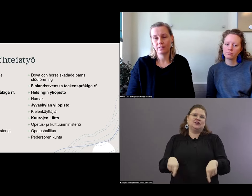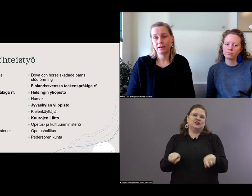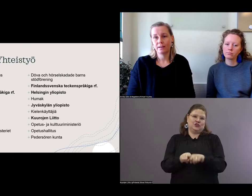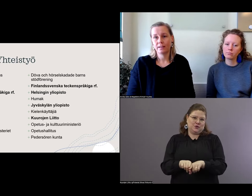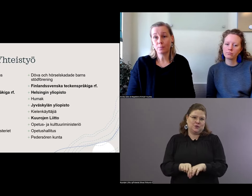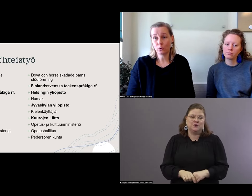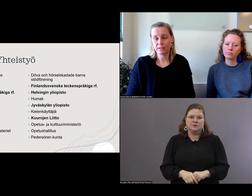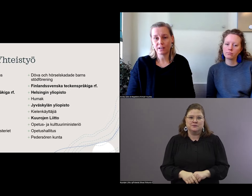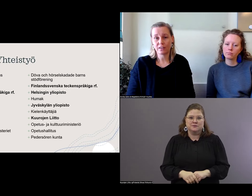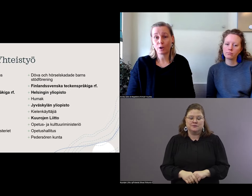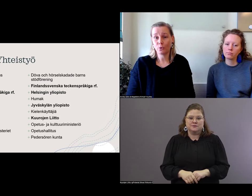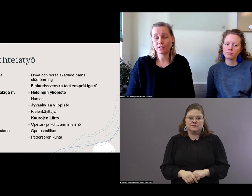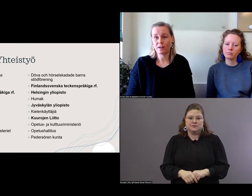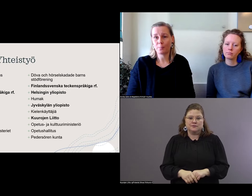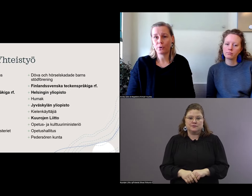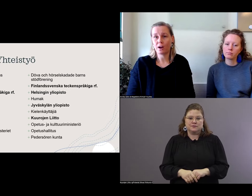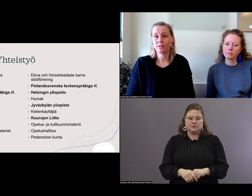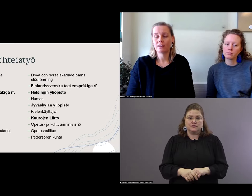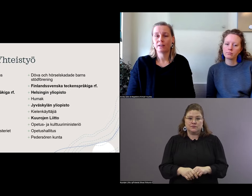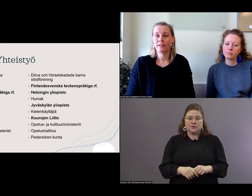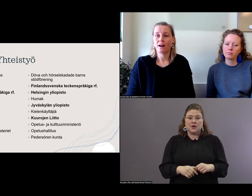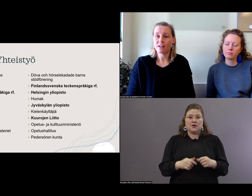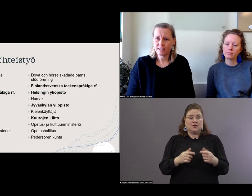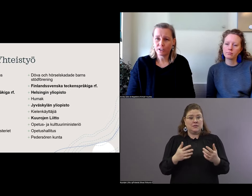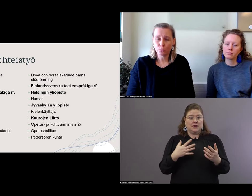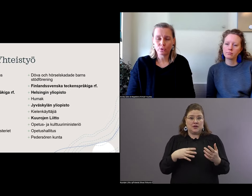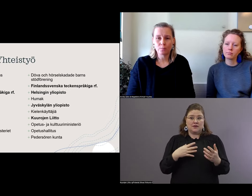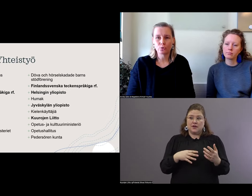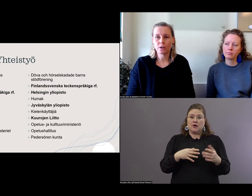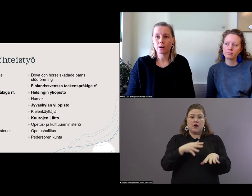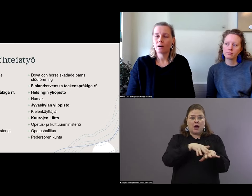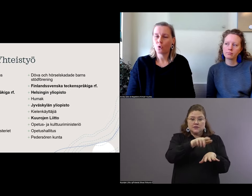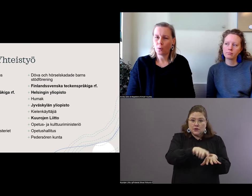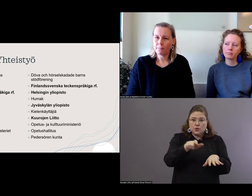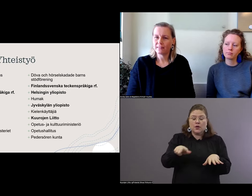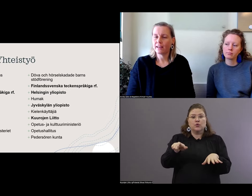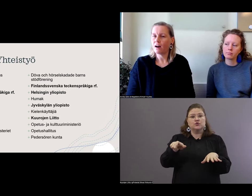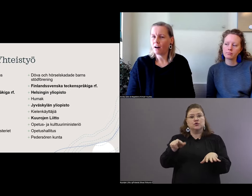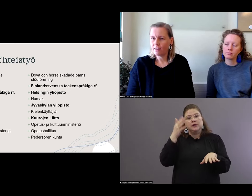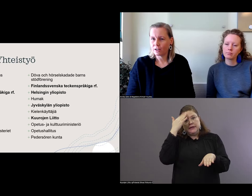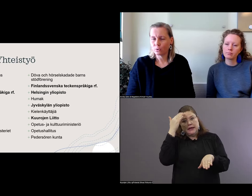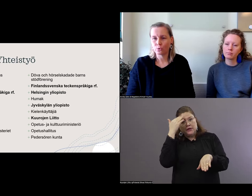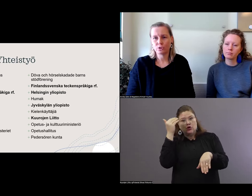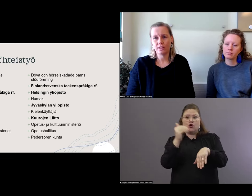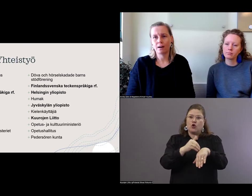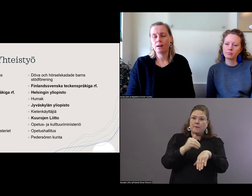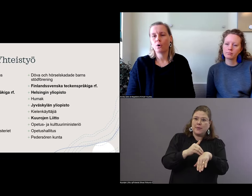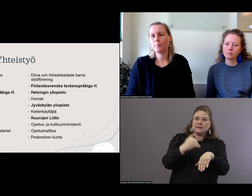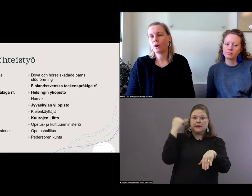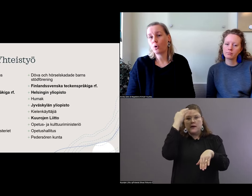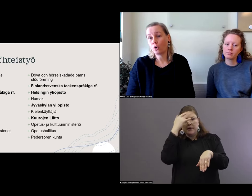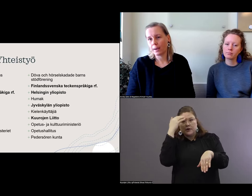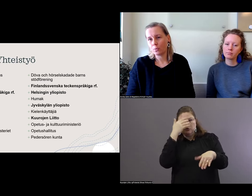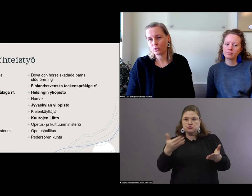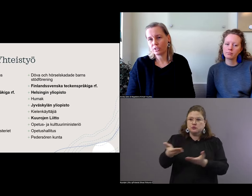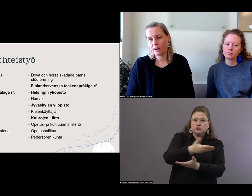kokonaisuudessaan. Ja muuten tarvitaan muiden apuja ja asiantuntemusta, kommentteja, ajatuksia,